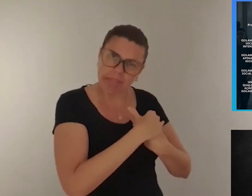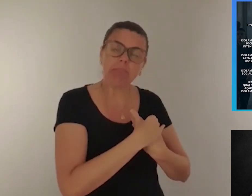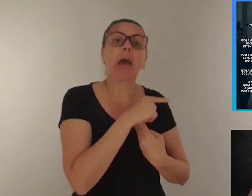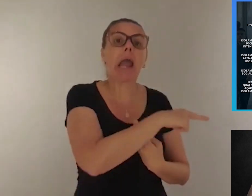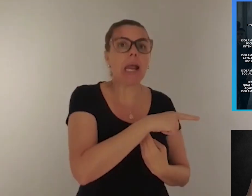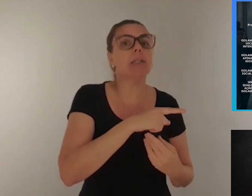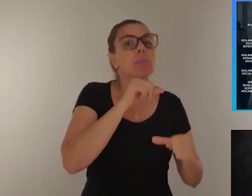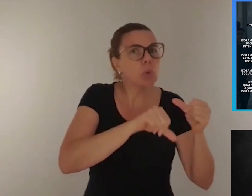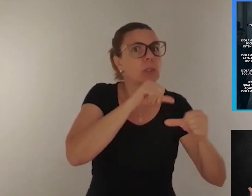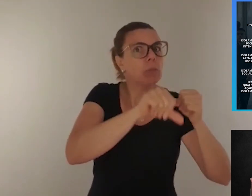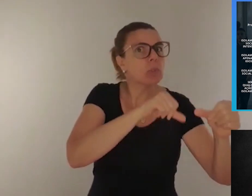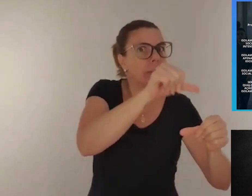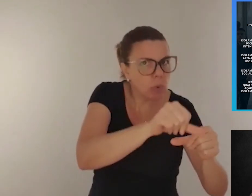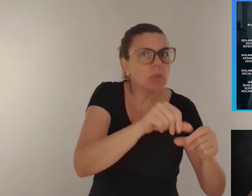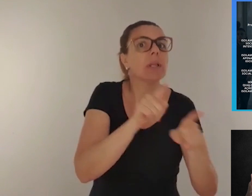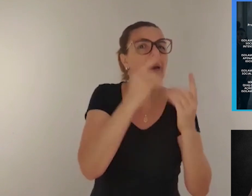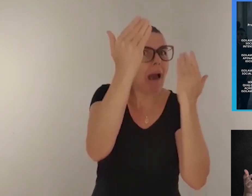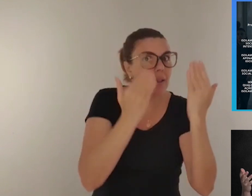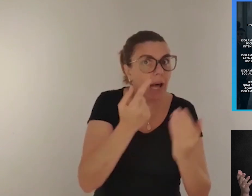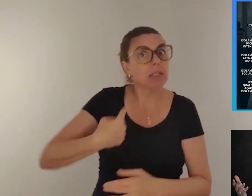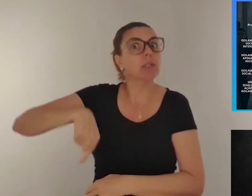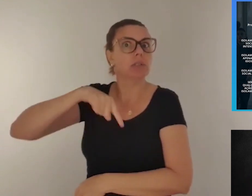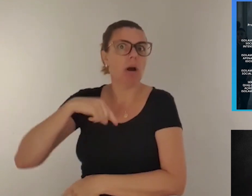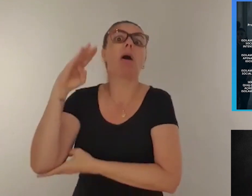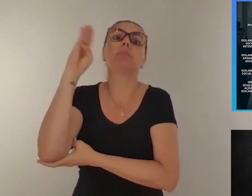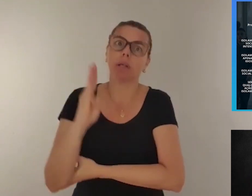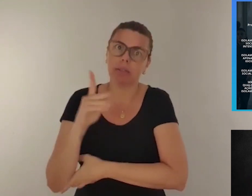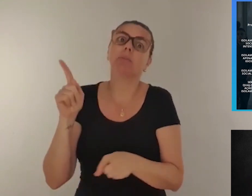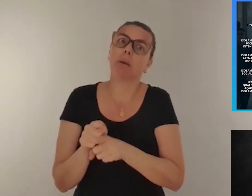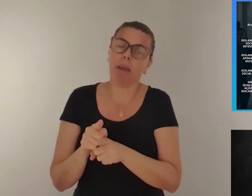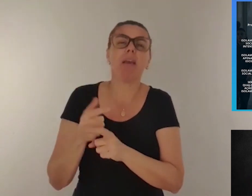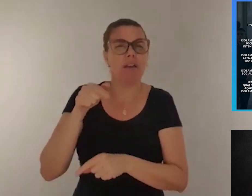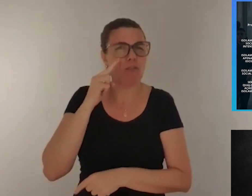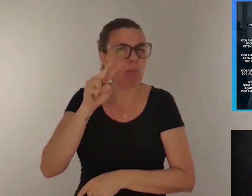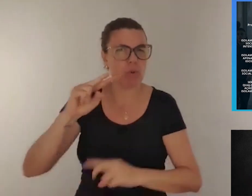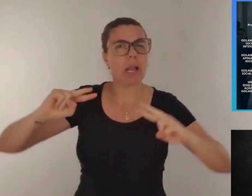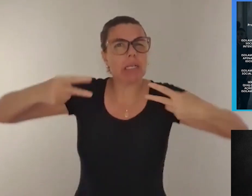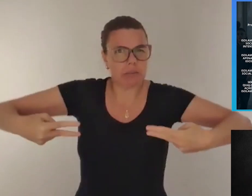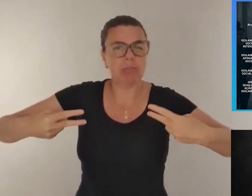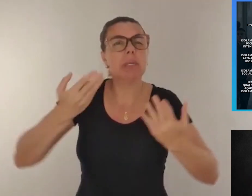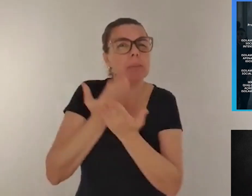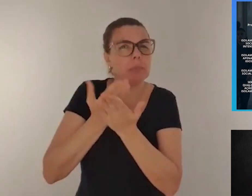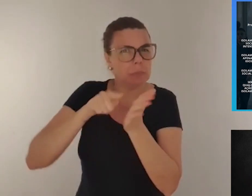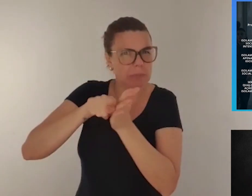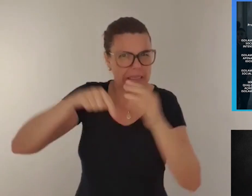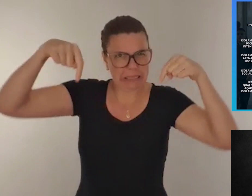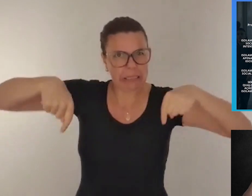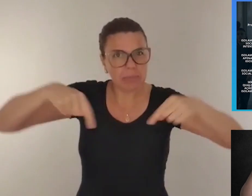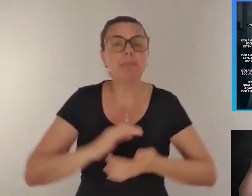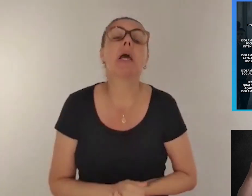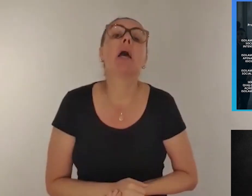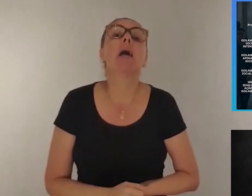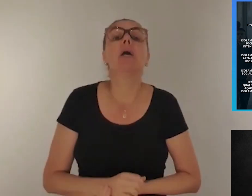baseio vem revisando as estimativas por causa das medidas que os países estão adotando e nós, felizmente, também adotamos. Eu vou deixar o link